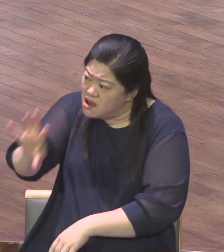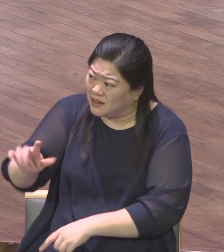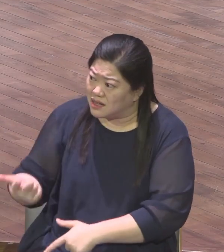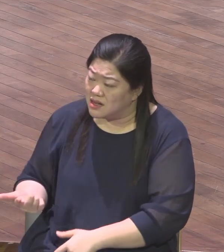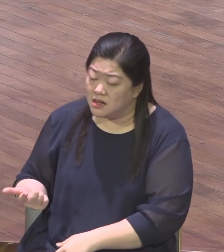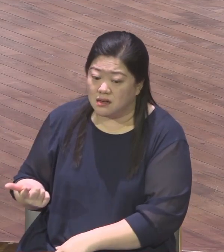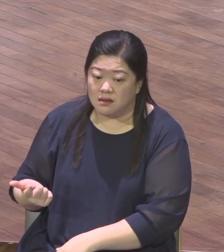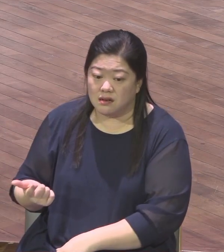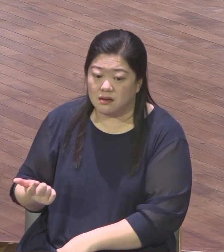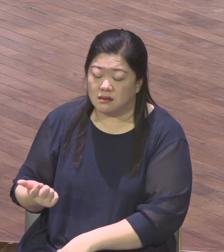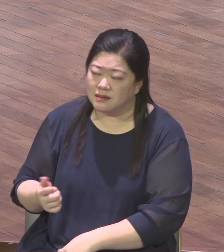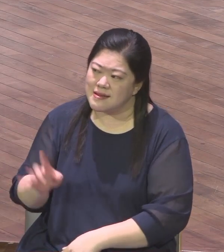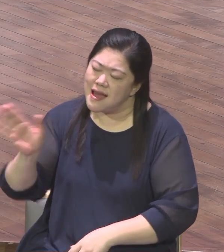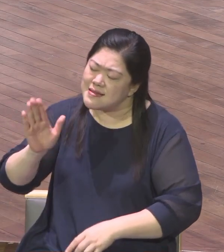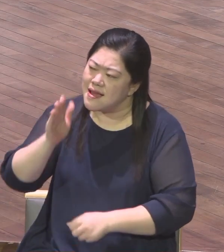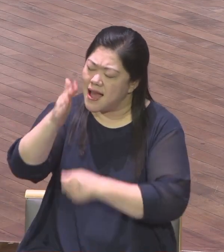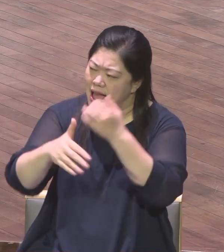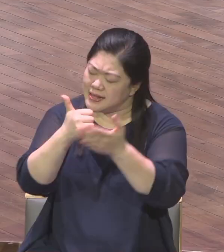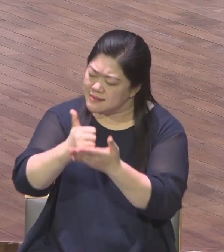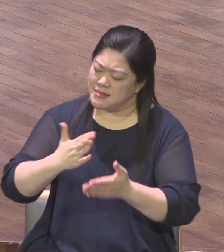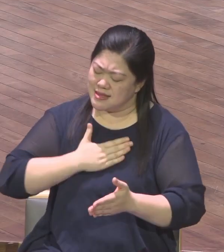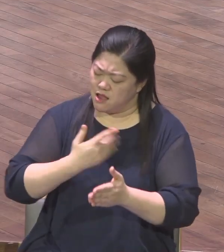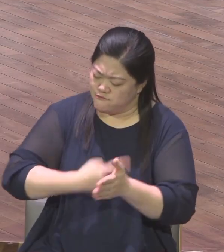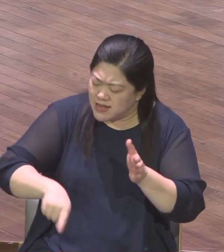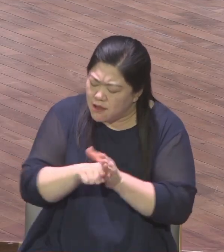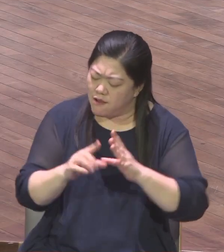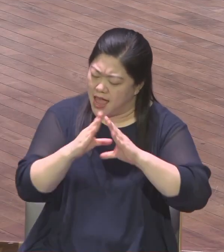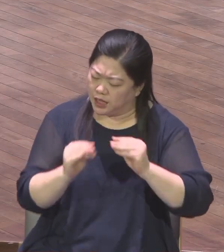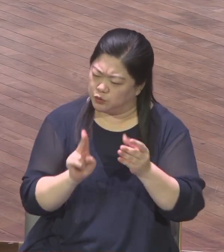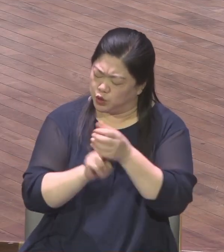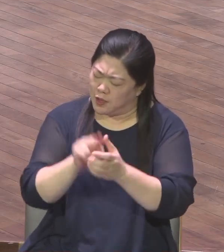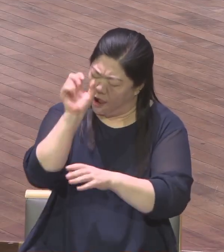하나님께서 절대로 그렇게 말씀했을 리가 없다.